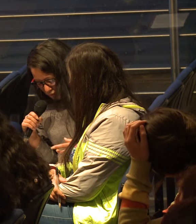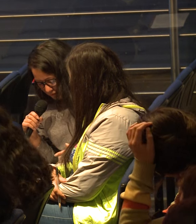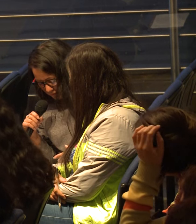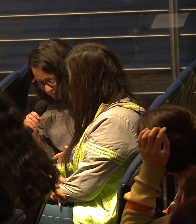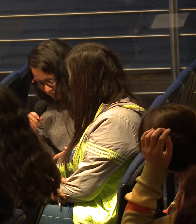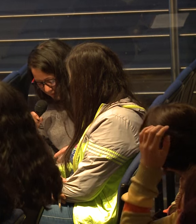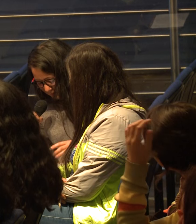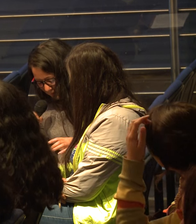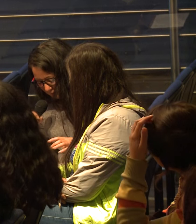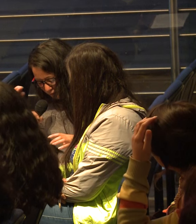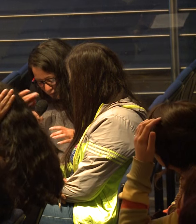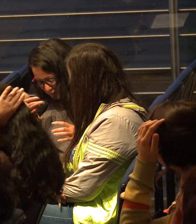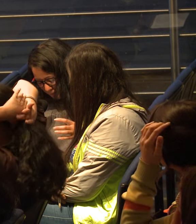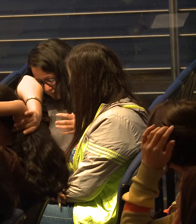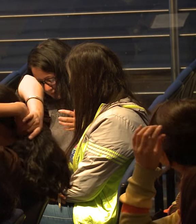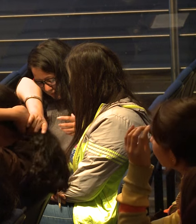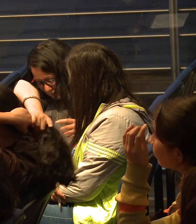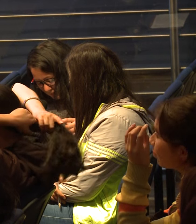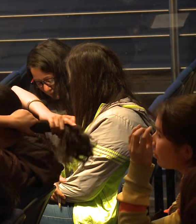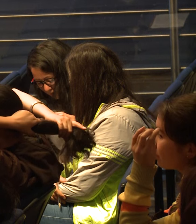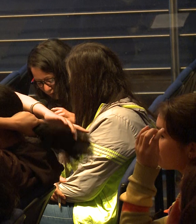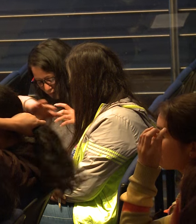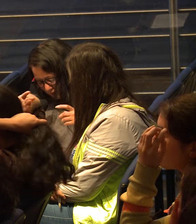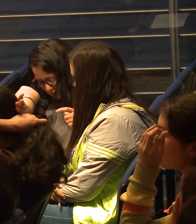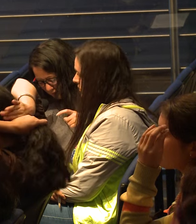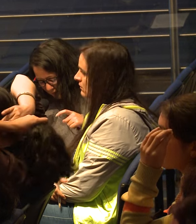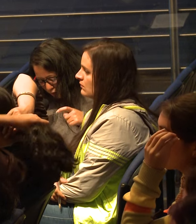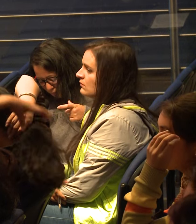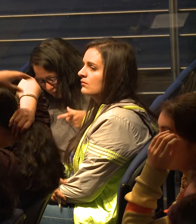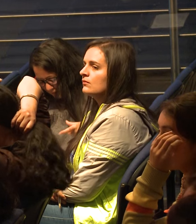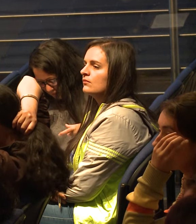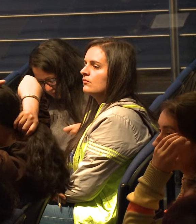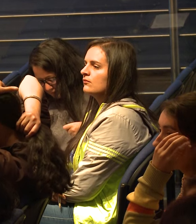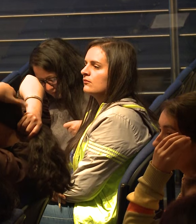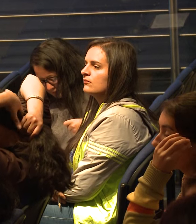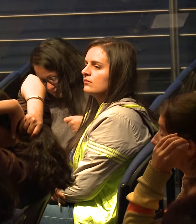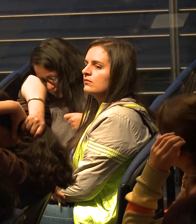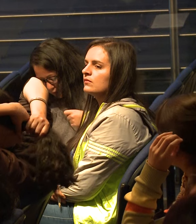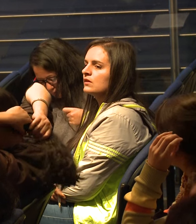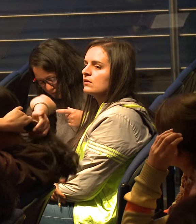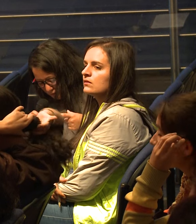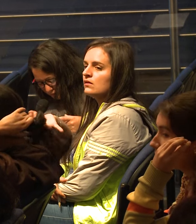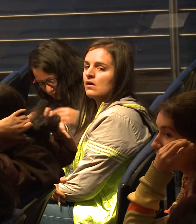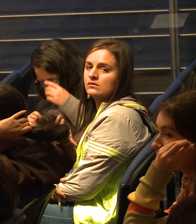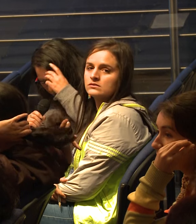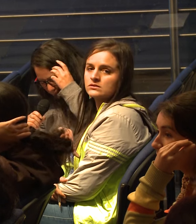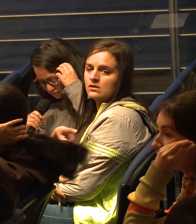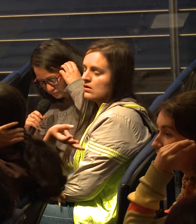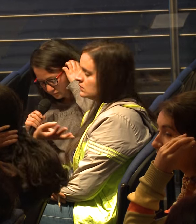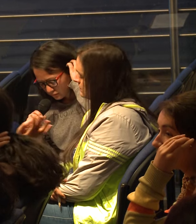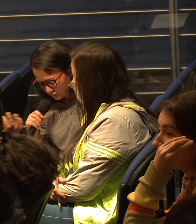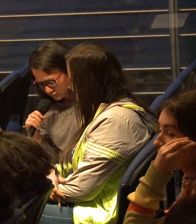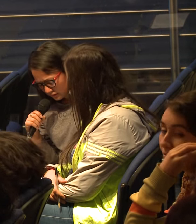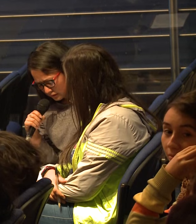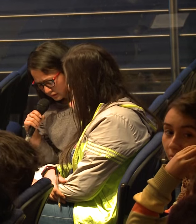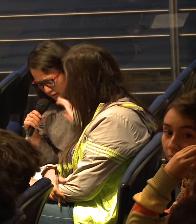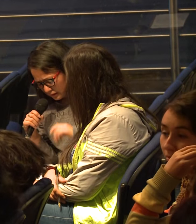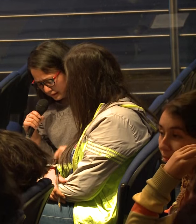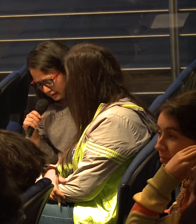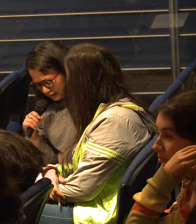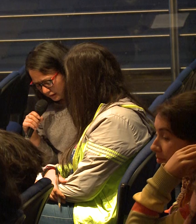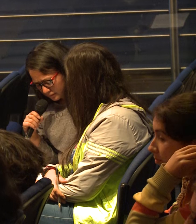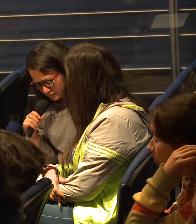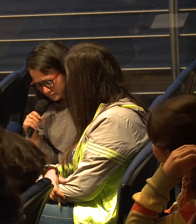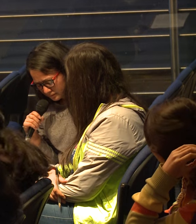para escuchar, el teatro nos sirve para el reconocer la corporalidad, la comprensión del cuerpo.